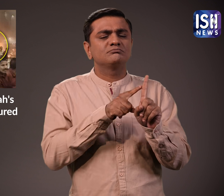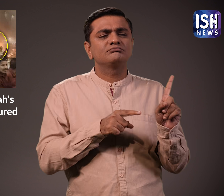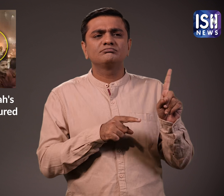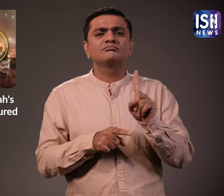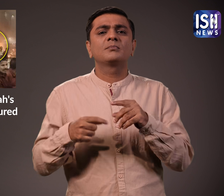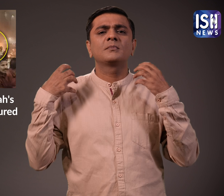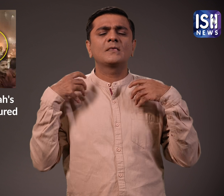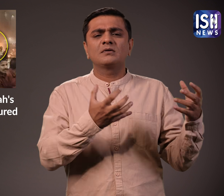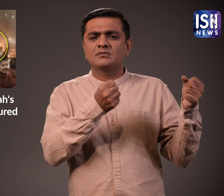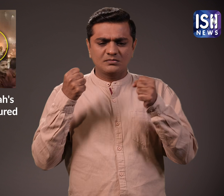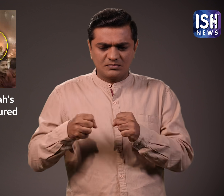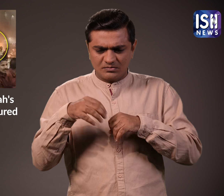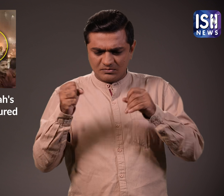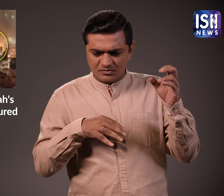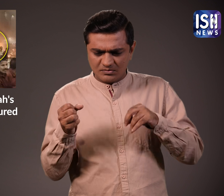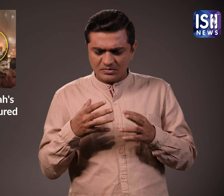विसफोर्ट से संबंदित संगीत वस्तुए मिली